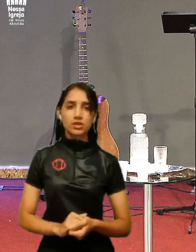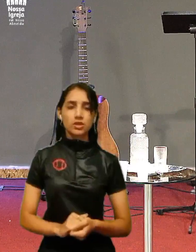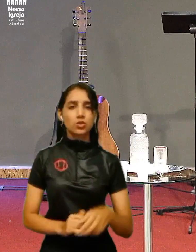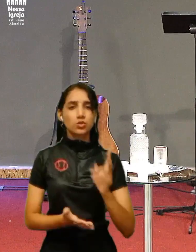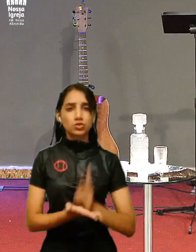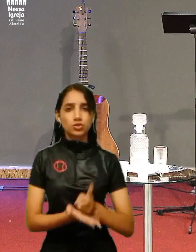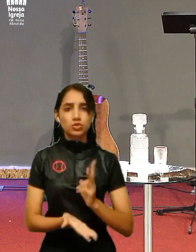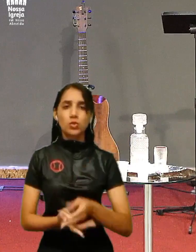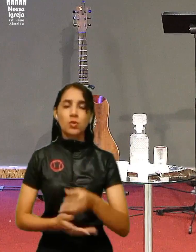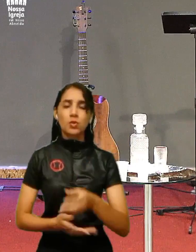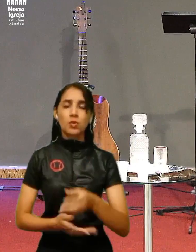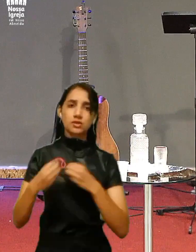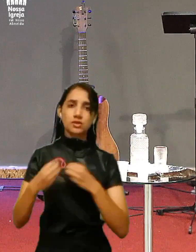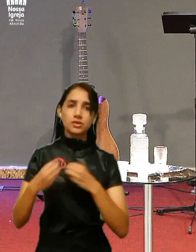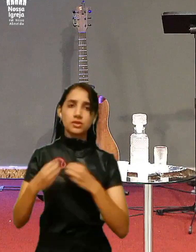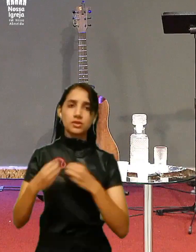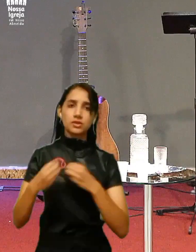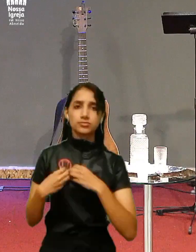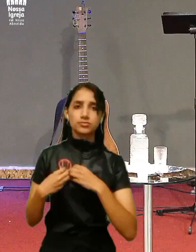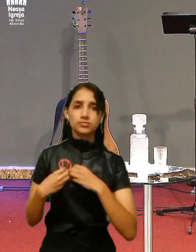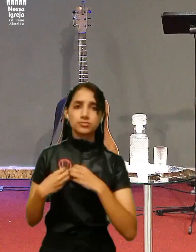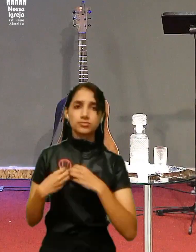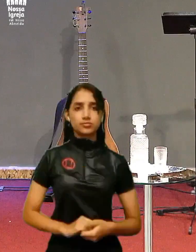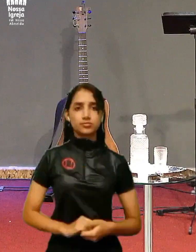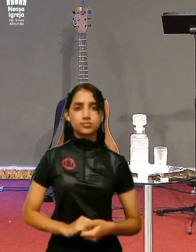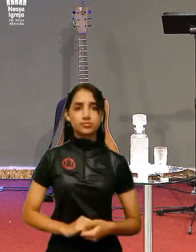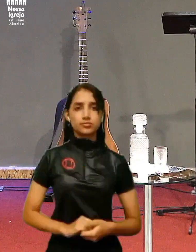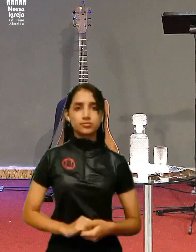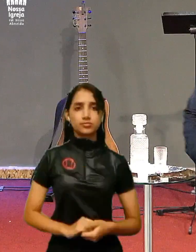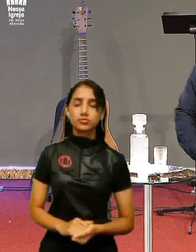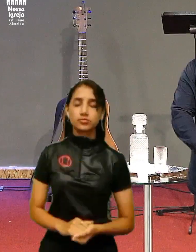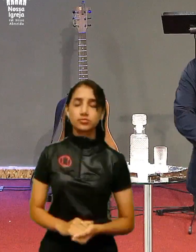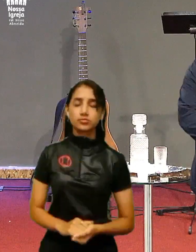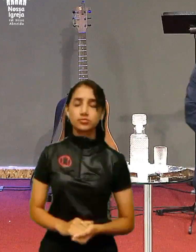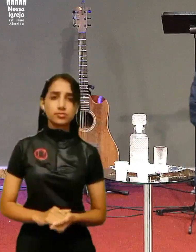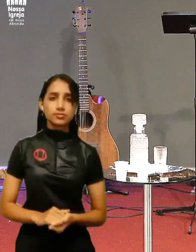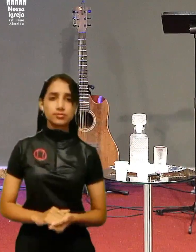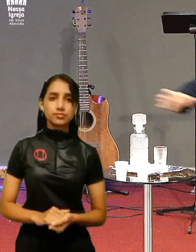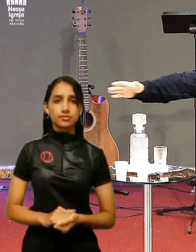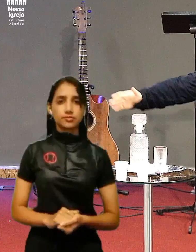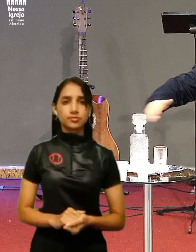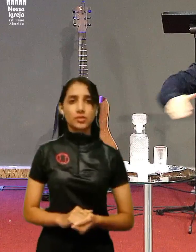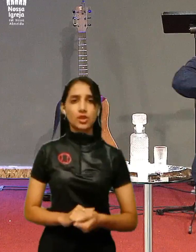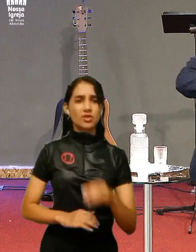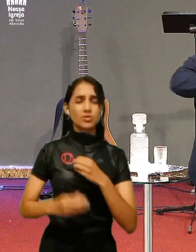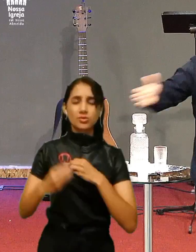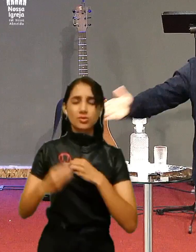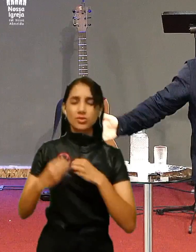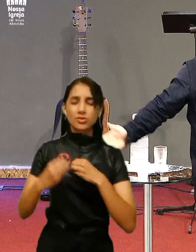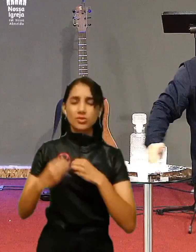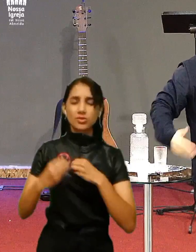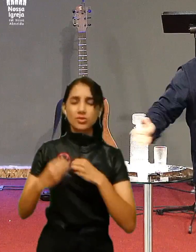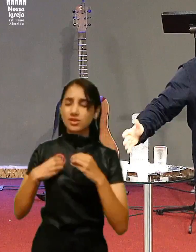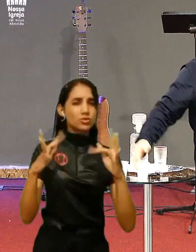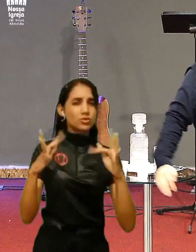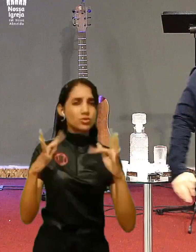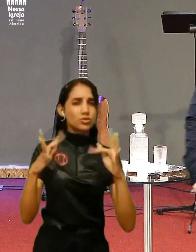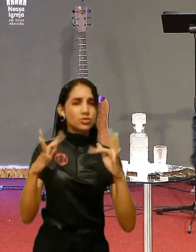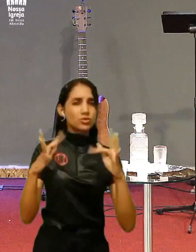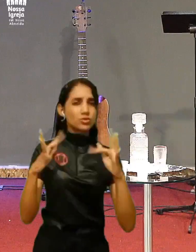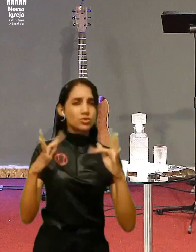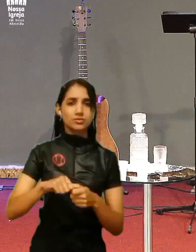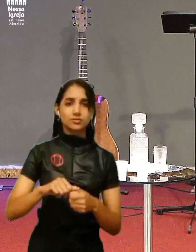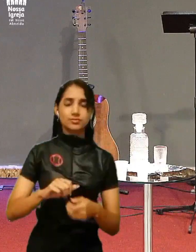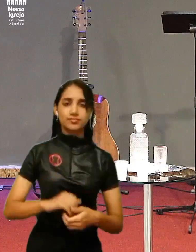Gente rica oprimindo os pobres. Todo tipo de malvadeza estavam fazendo ali no meio das